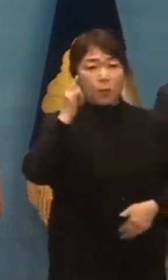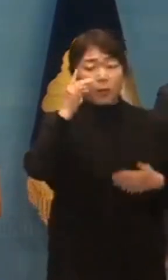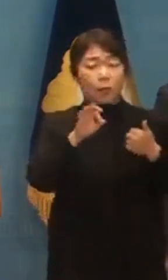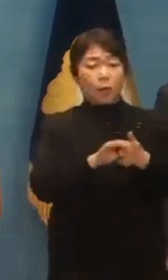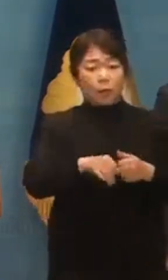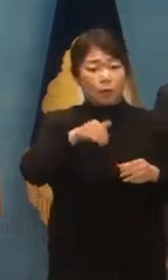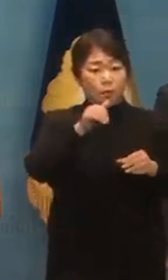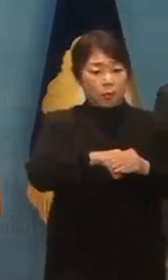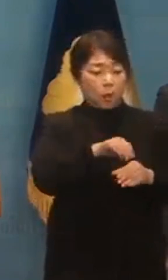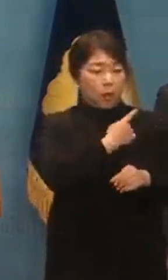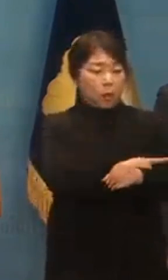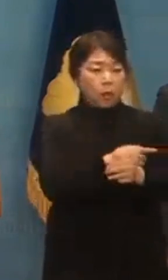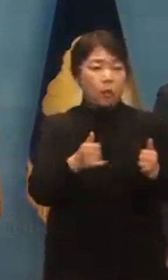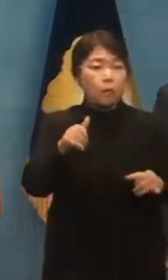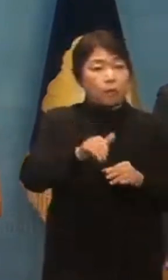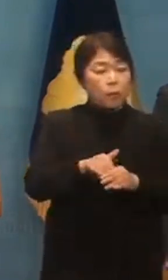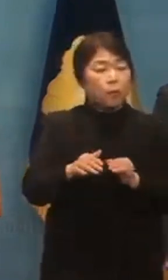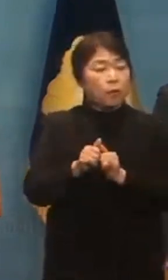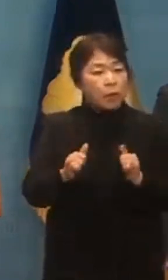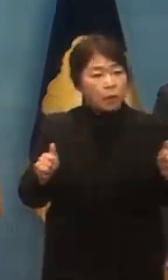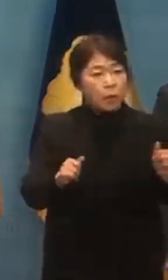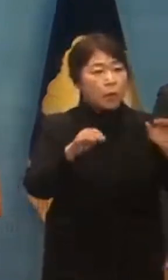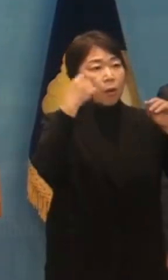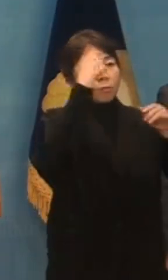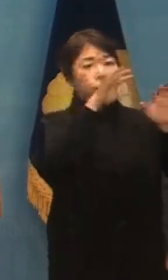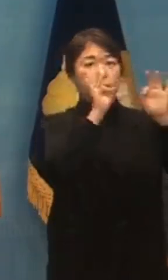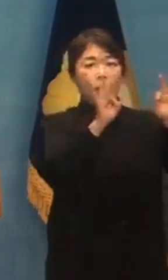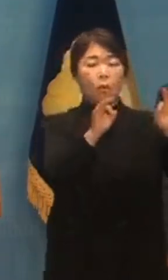또 다수의